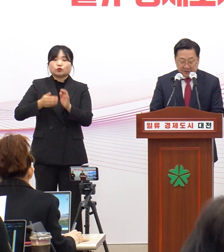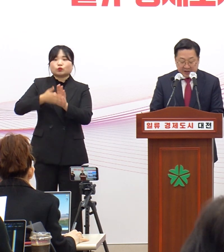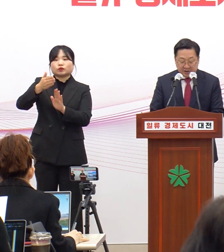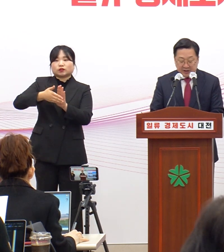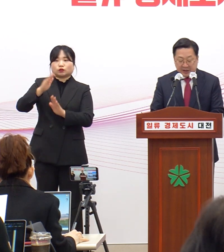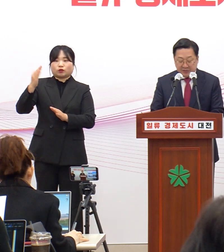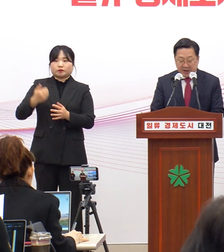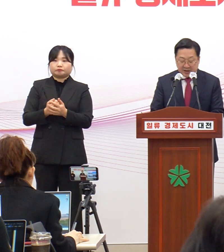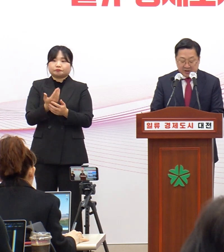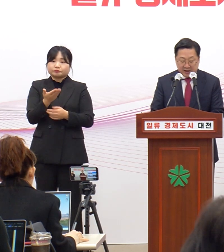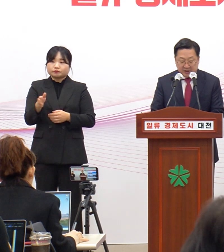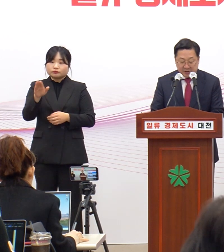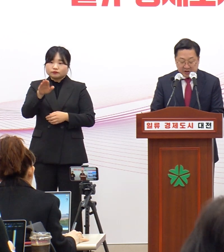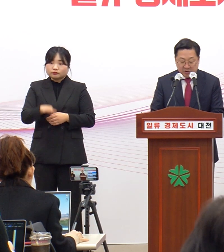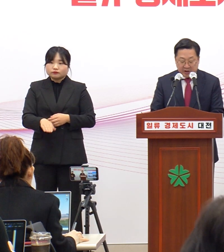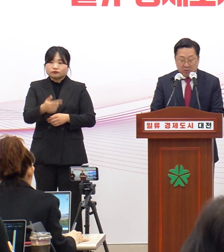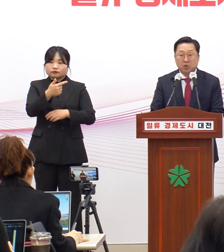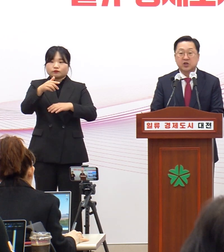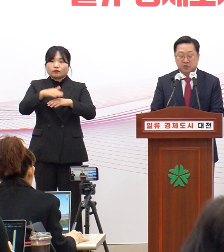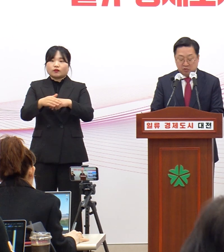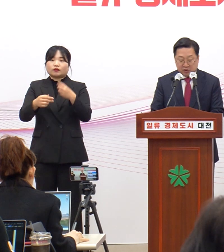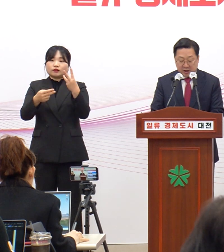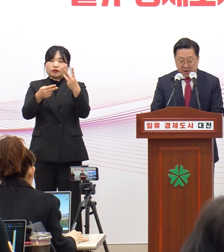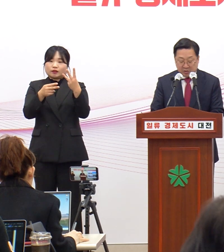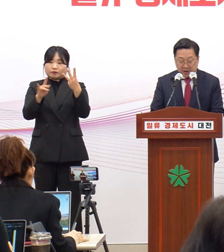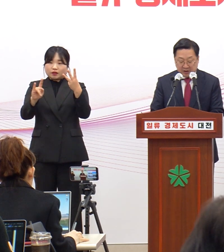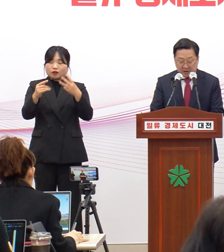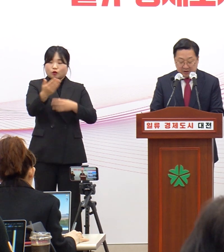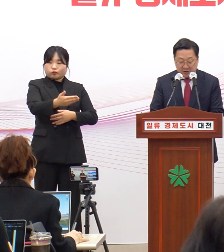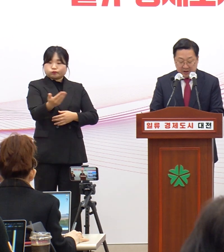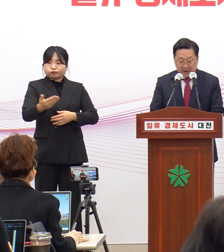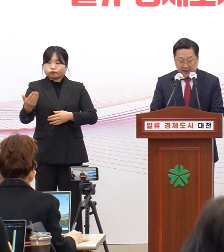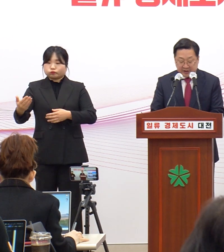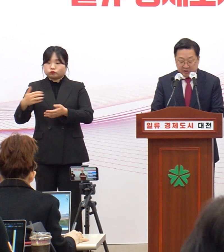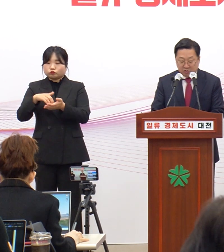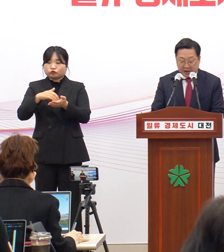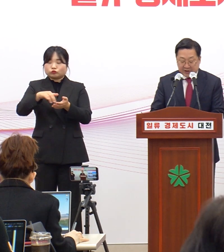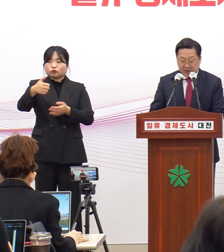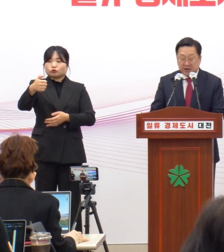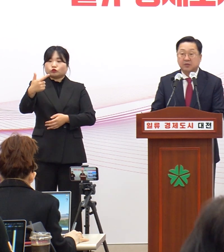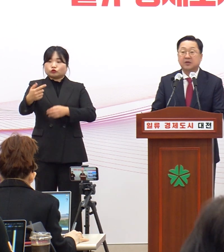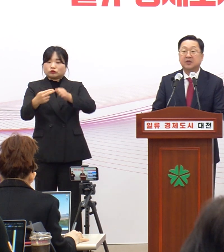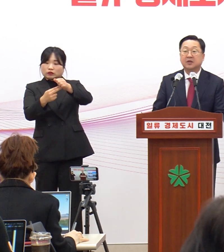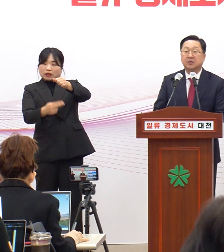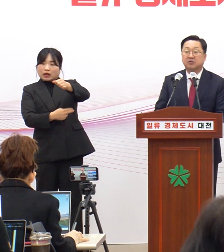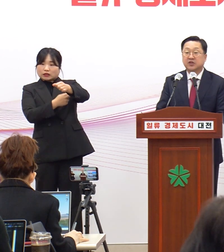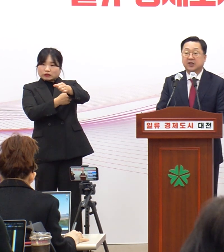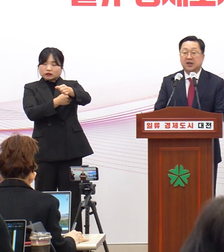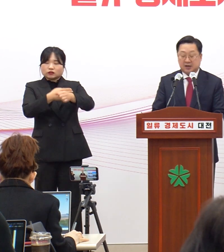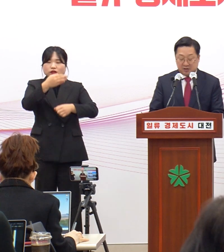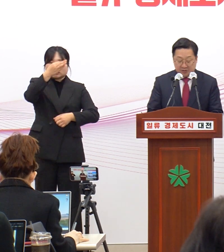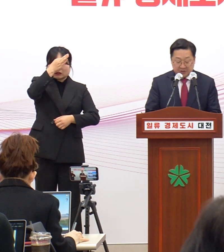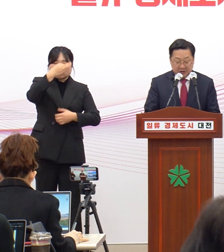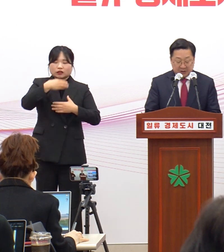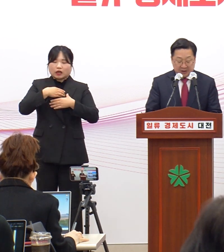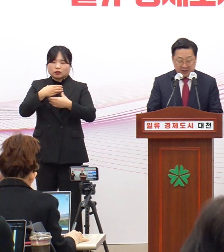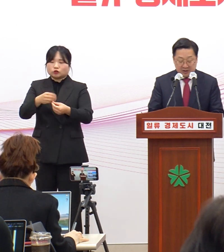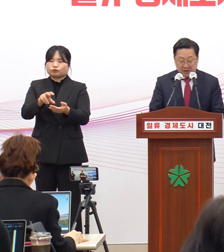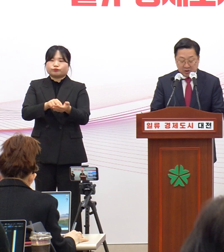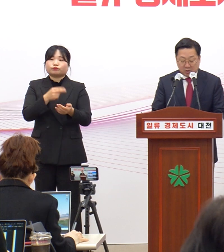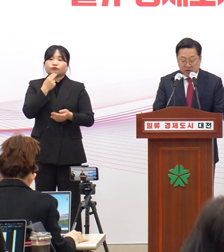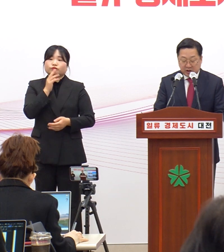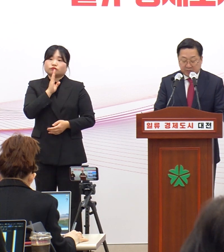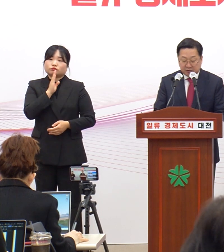하지만 대전의 3대 하천에 있는 기존의 56개의 교량들은 기능과 안전에는 문제가